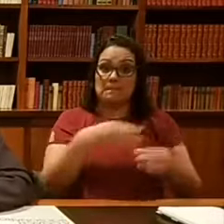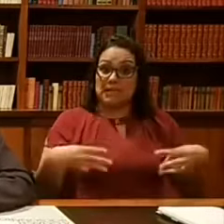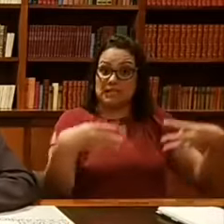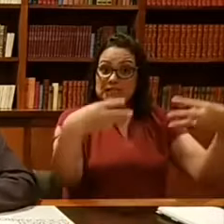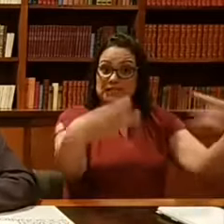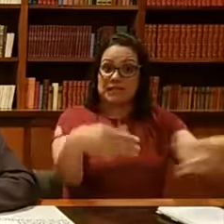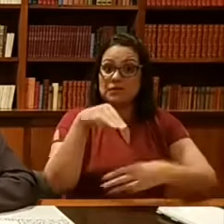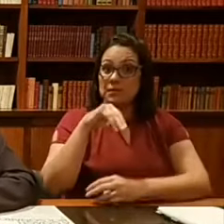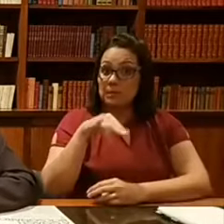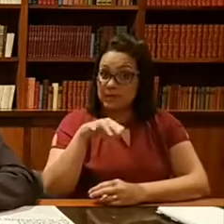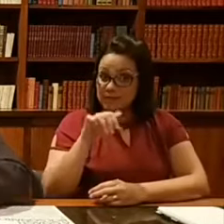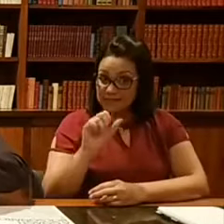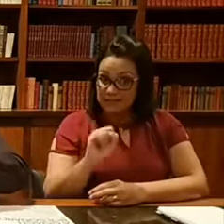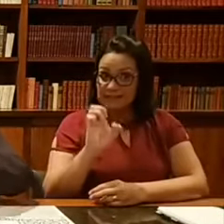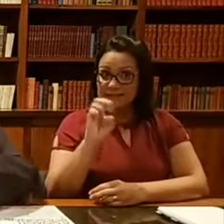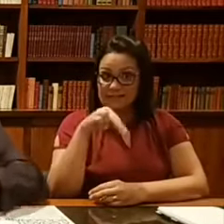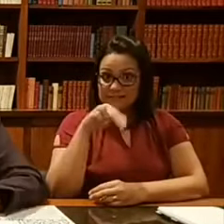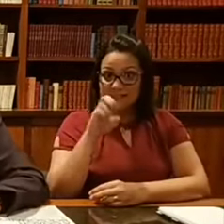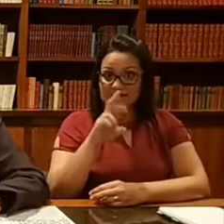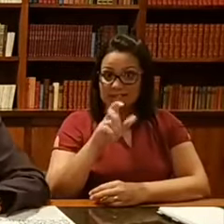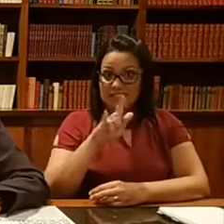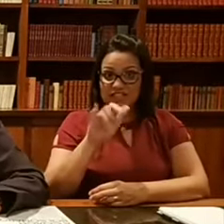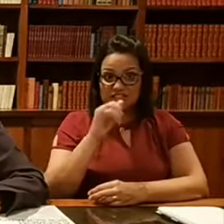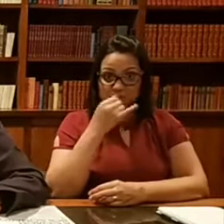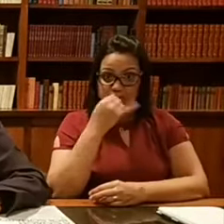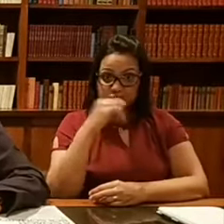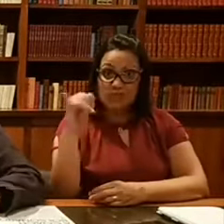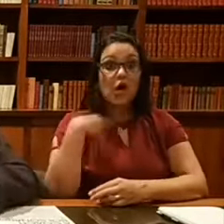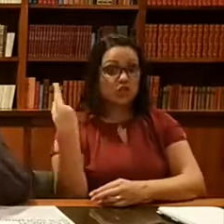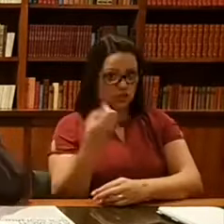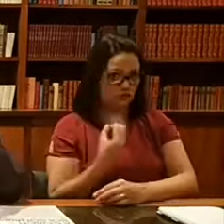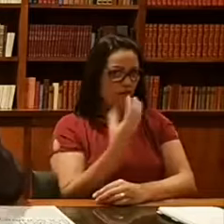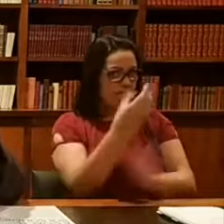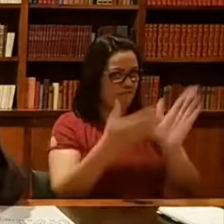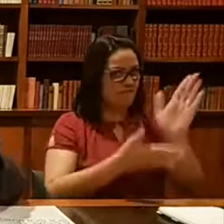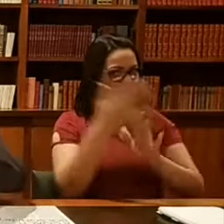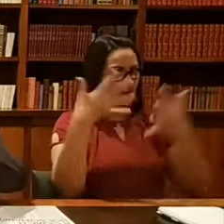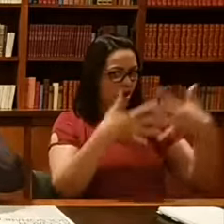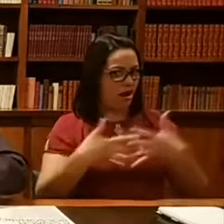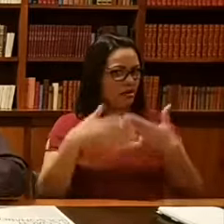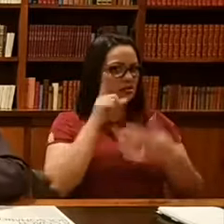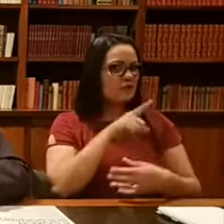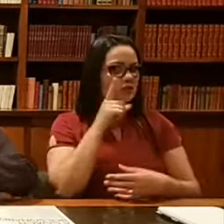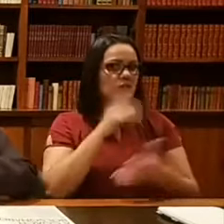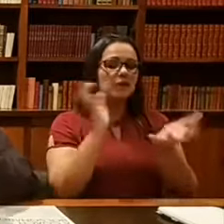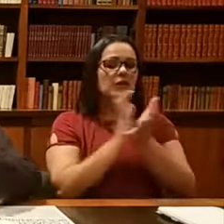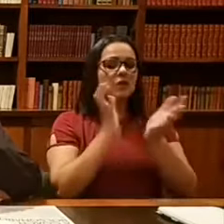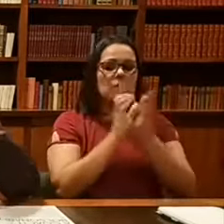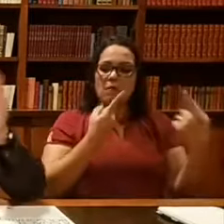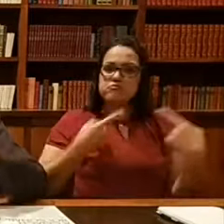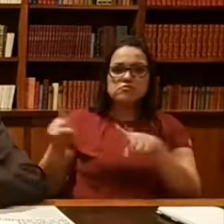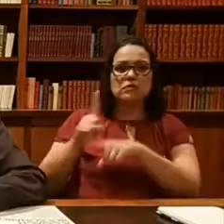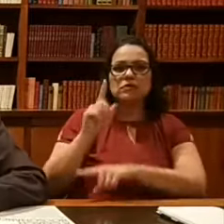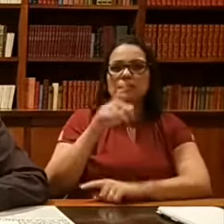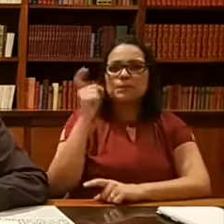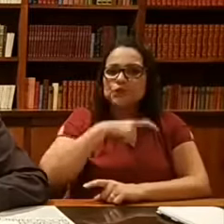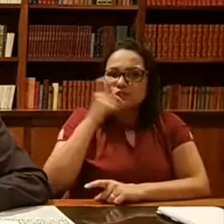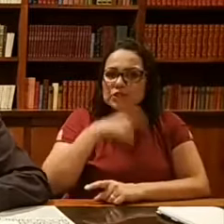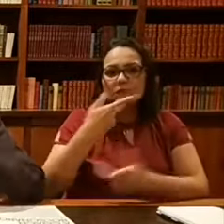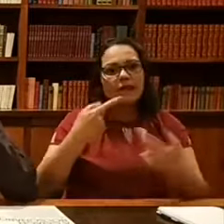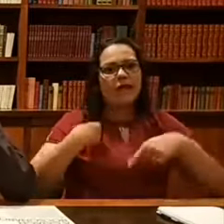dos Estados Unidos. A gente sendo acusado de fake news, né? Pela imprensa de fora e de dentro do Brasil. Eu sou o responsável por incêndio